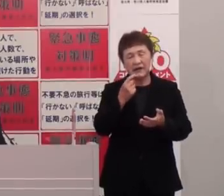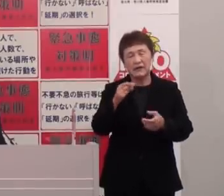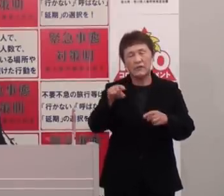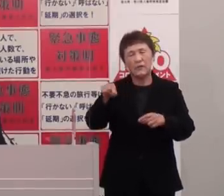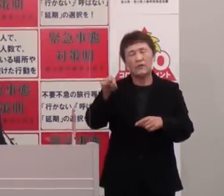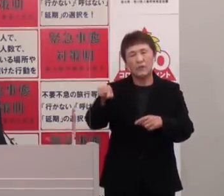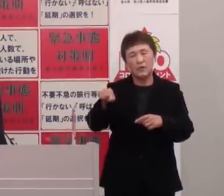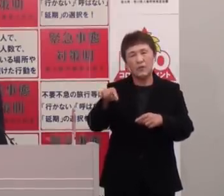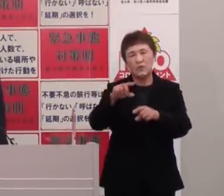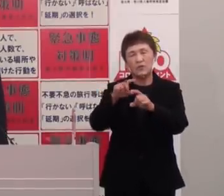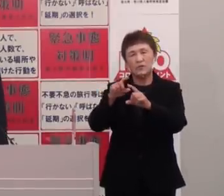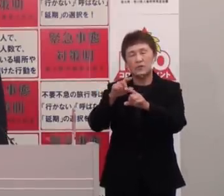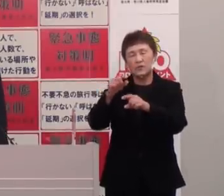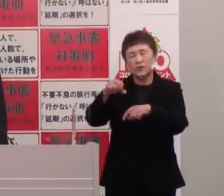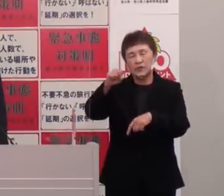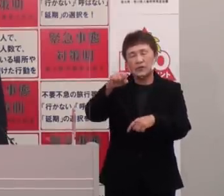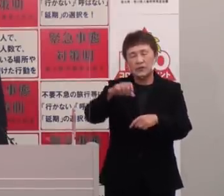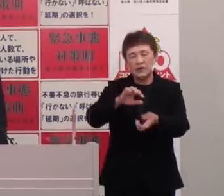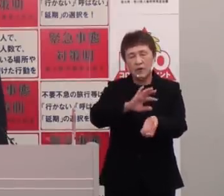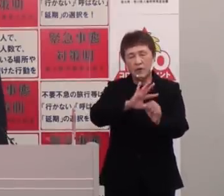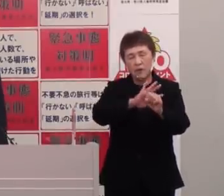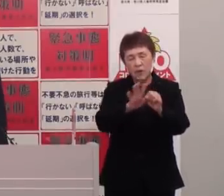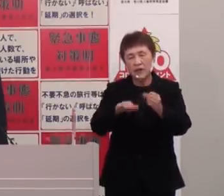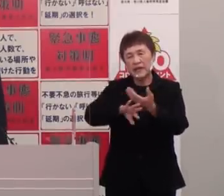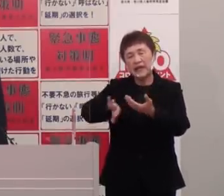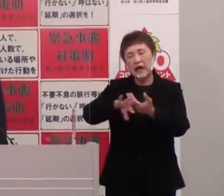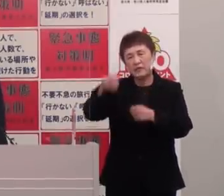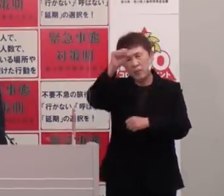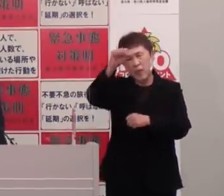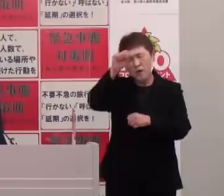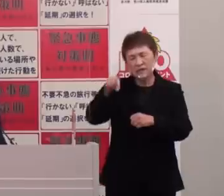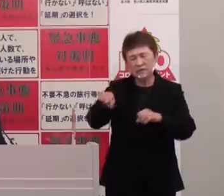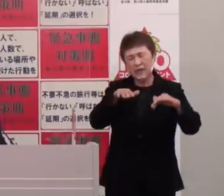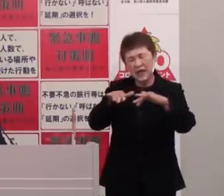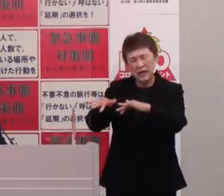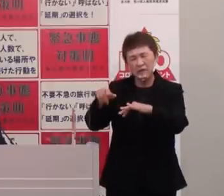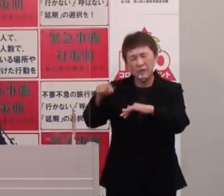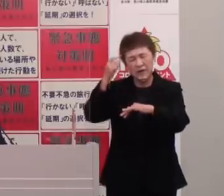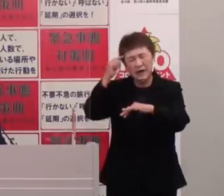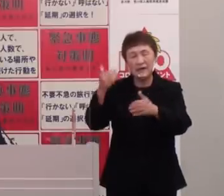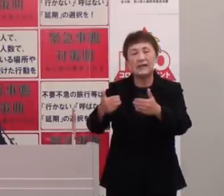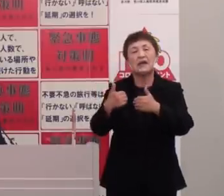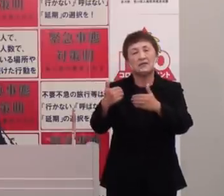療の方、救急医療の方への影響を考えなければいけないと思っております。